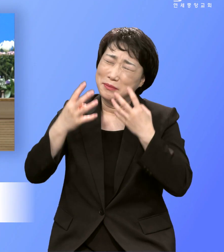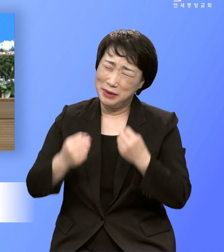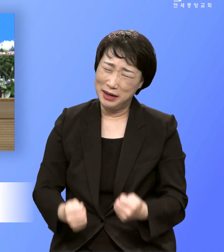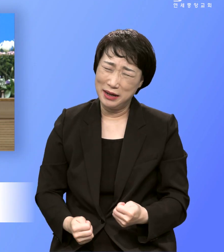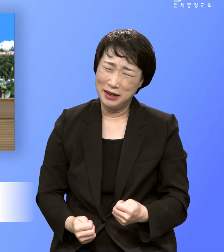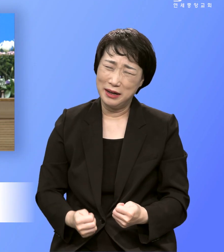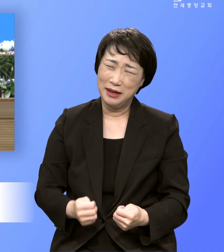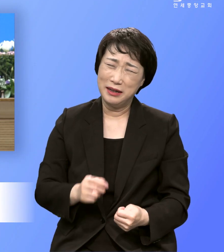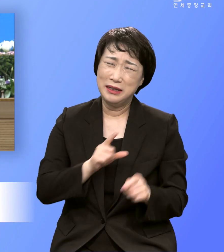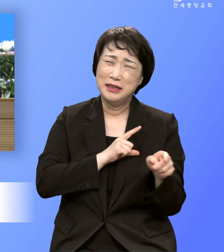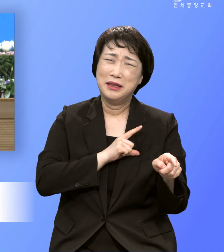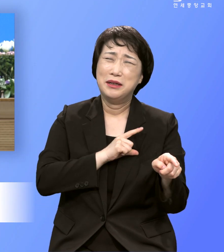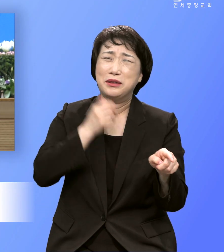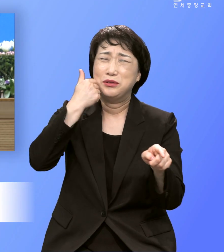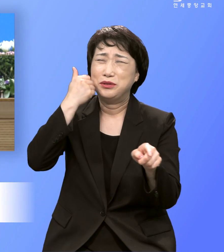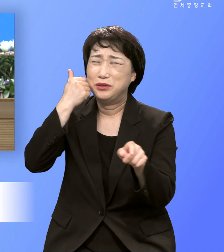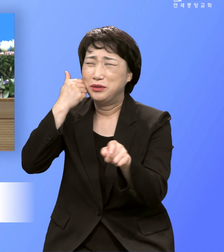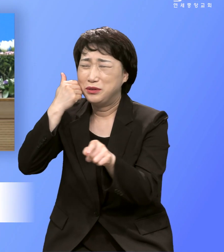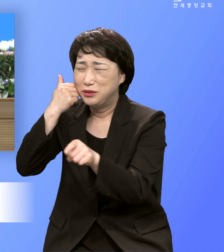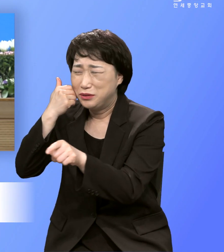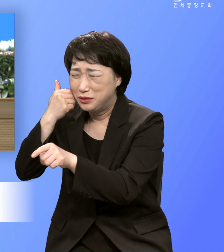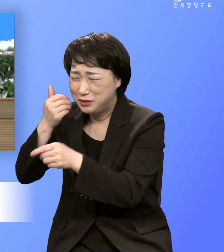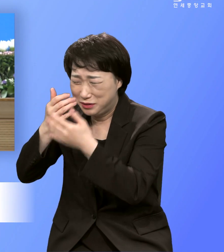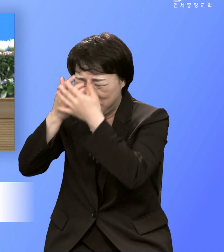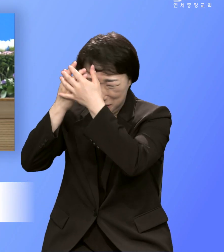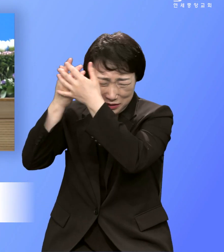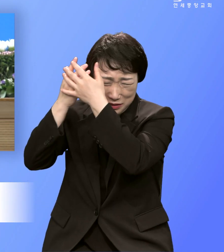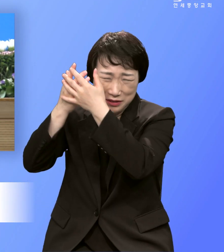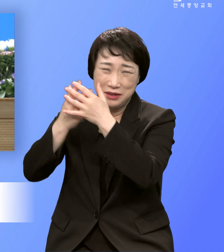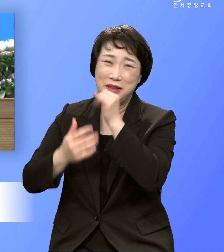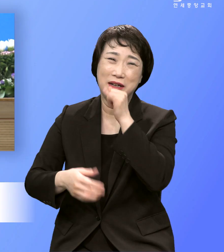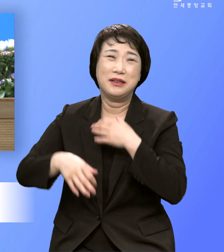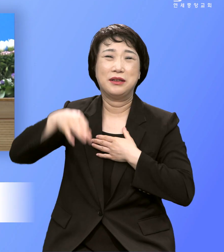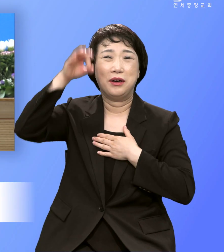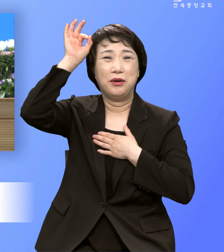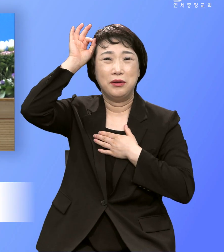그 이름들이 주마등처럼 드러나.